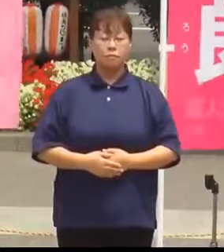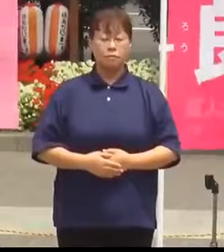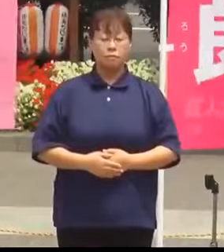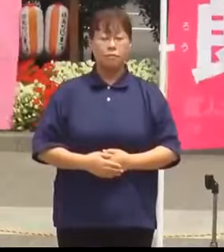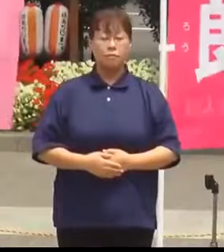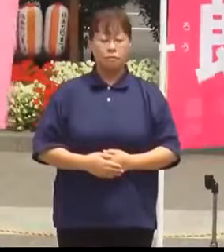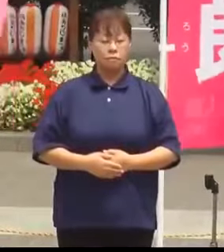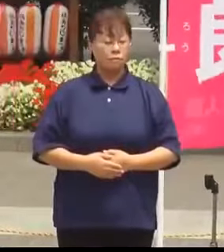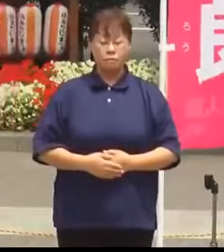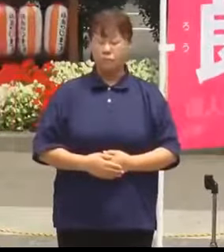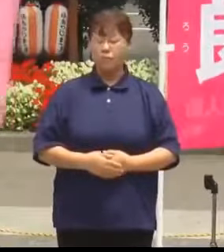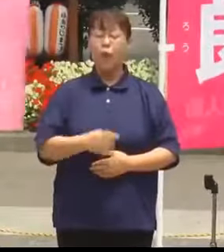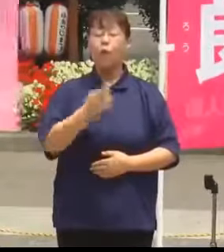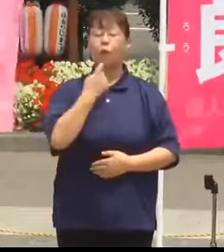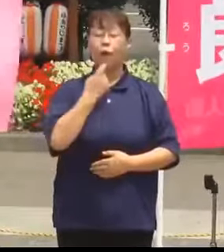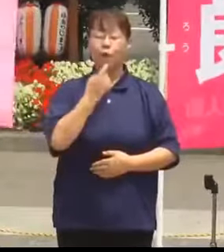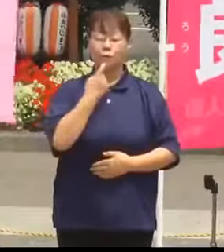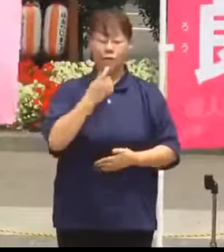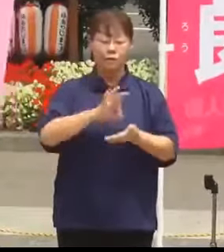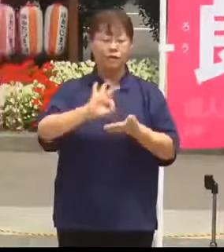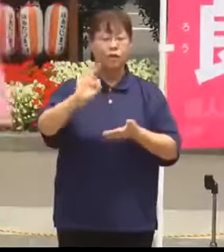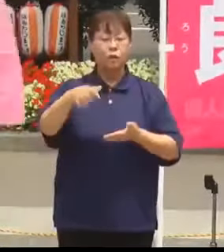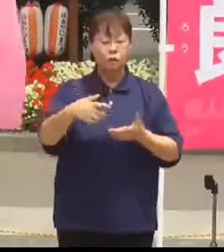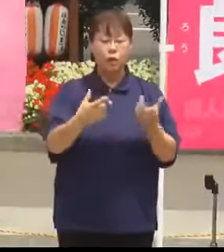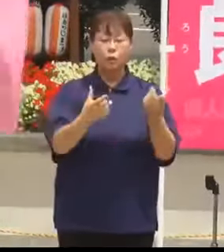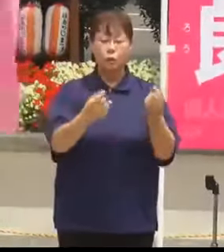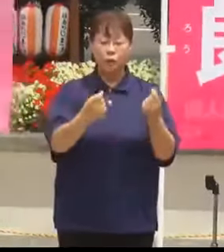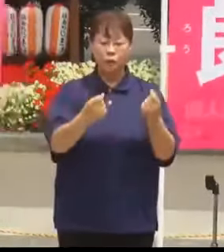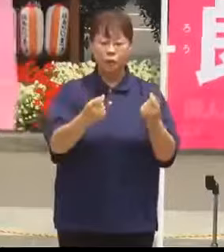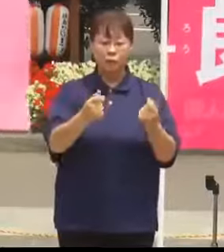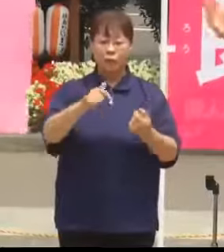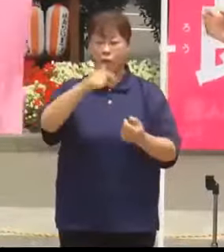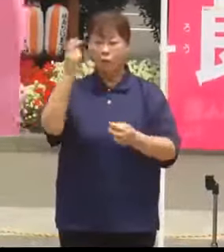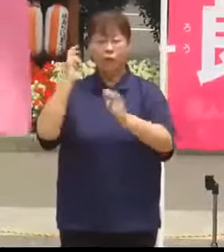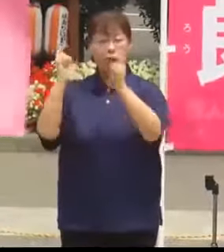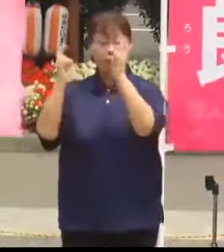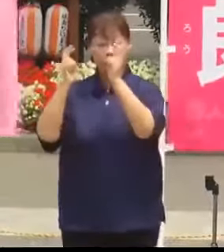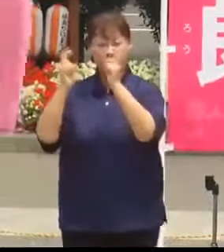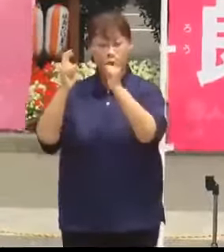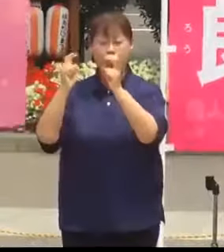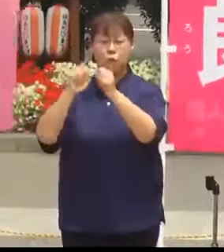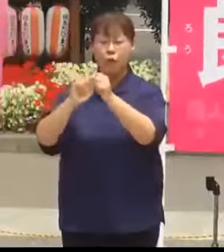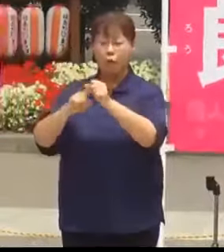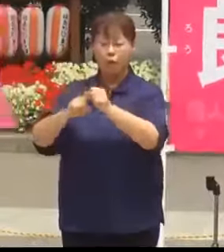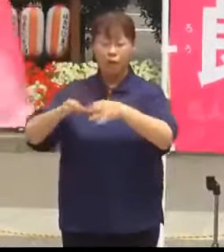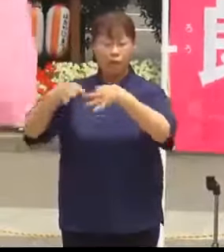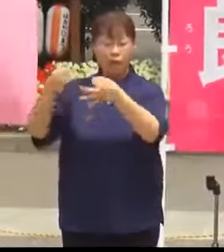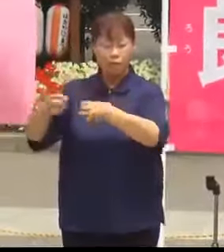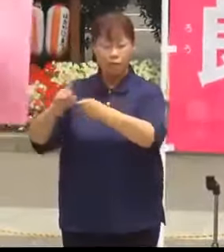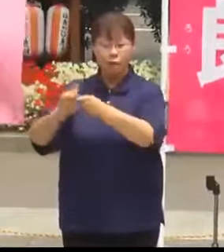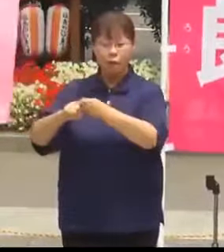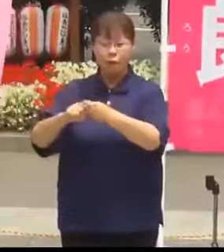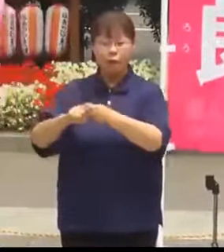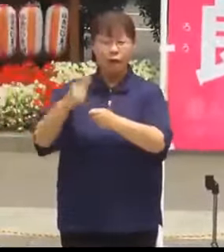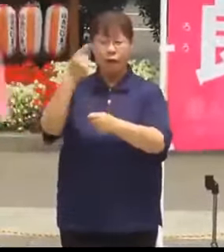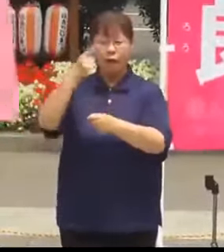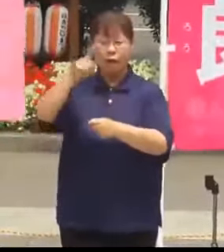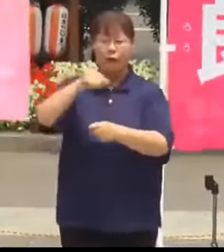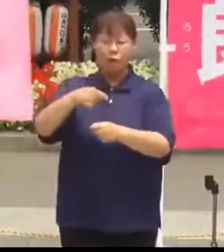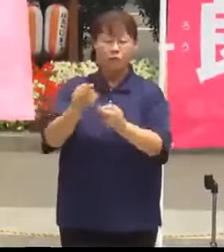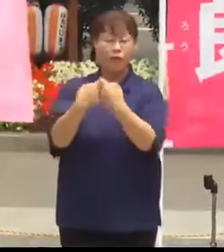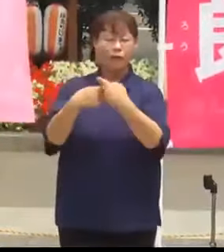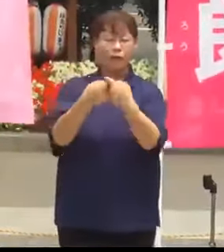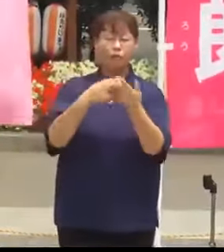あまりもありえない消費税のこともそう大企業のため金持ちのため入管法の改正外国人労働者